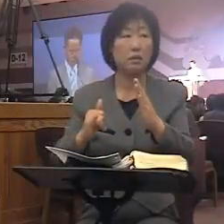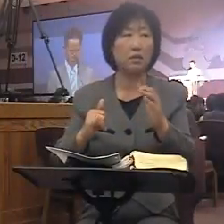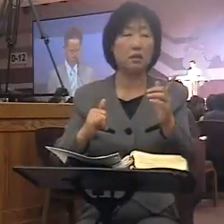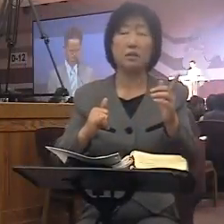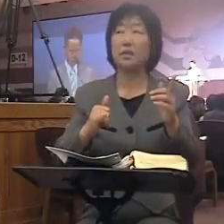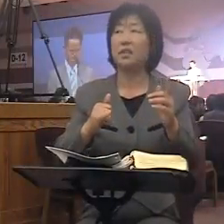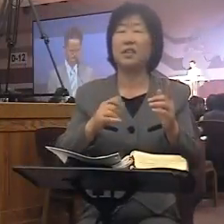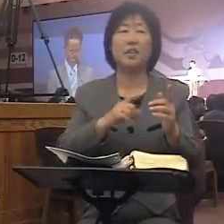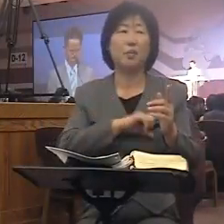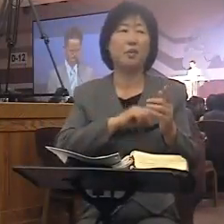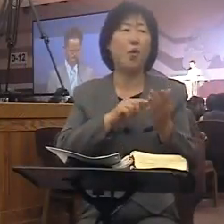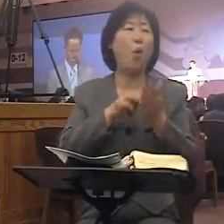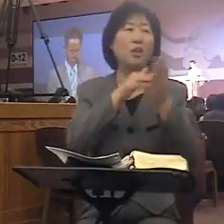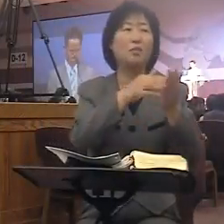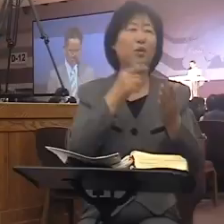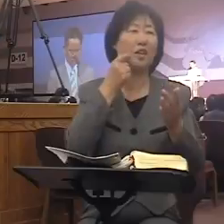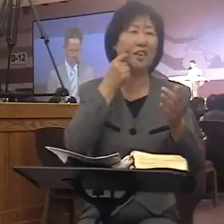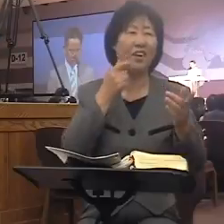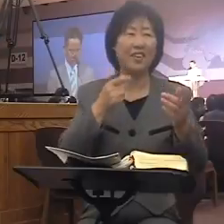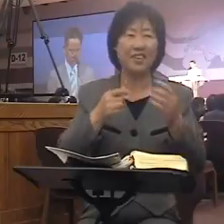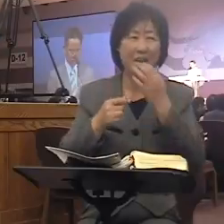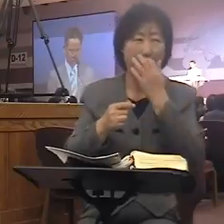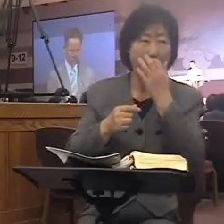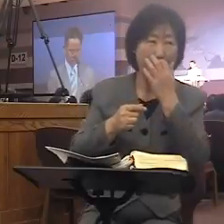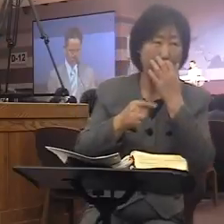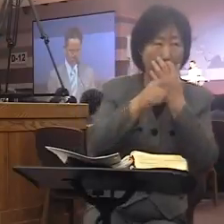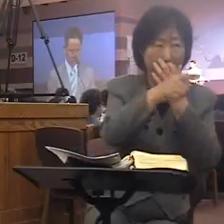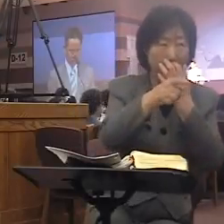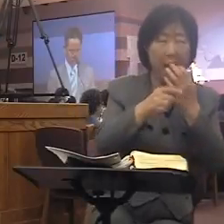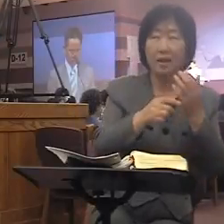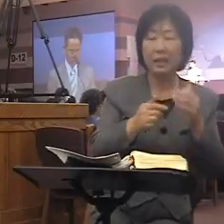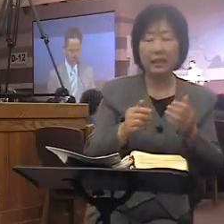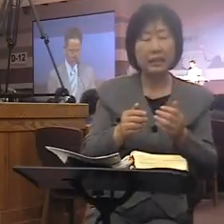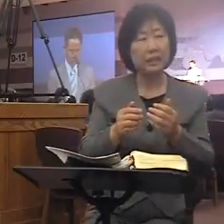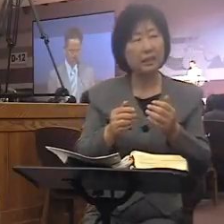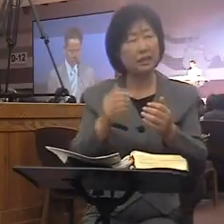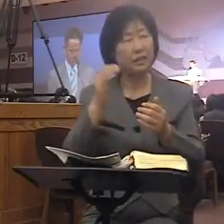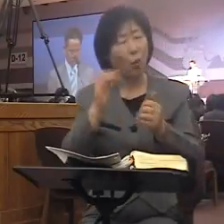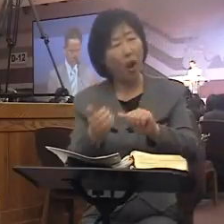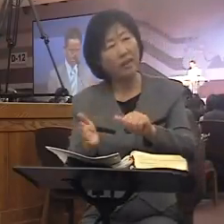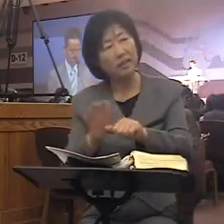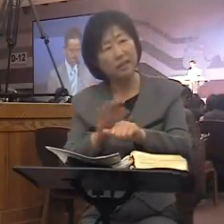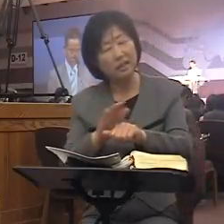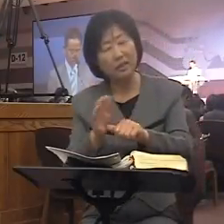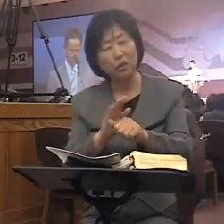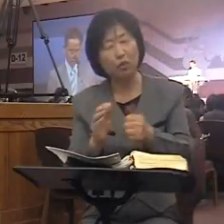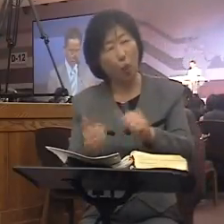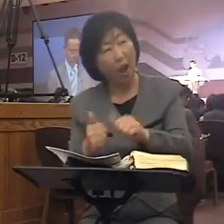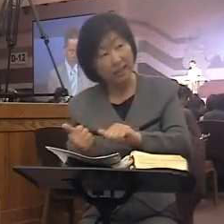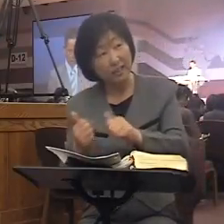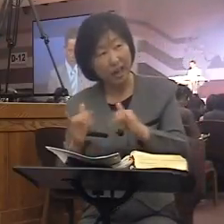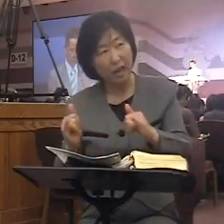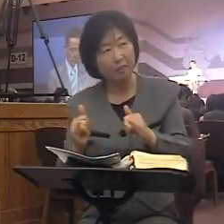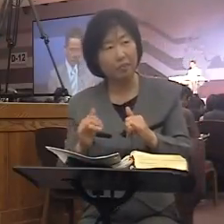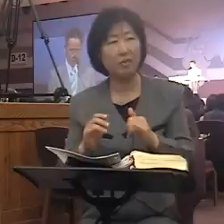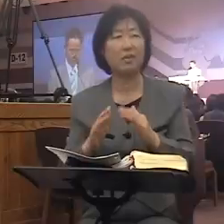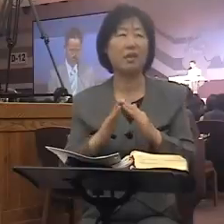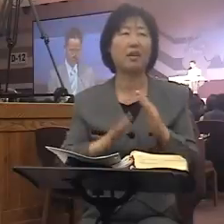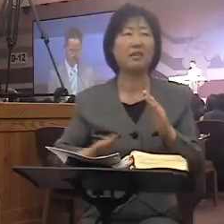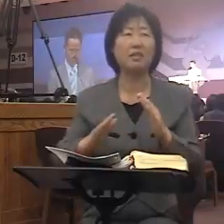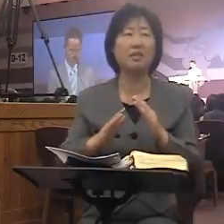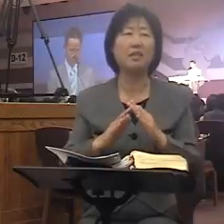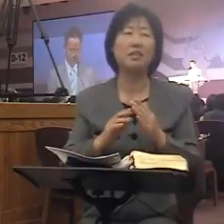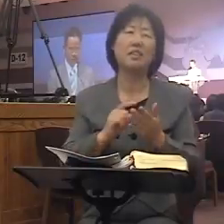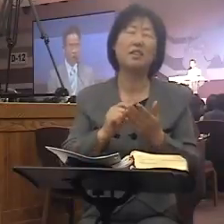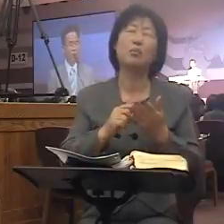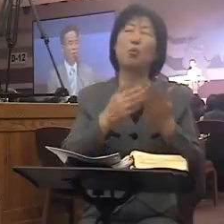승희 교우의 장인 되시는 이상빈 성도님 한국에서 소천하셨습니다. 주의 위로가 함께 하시기를